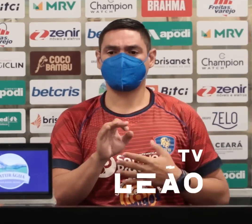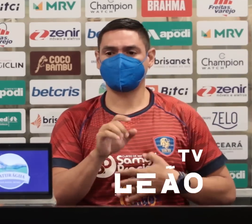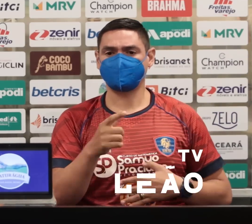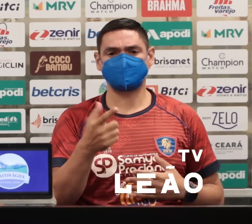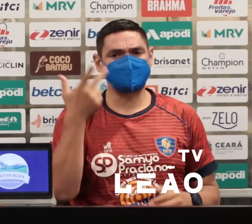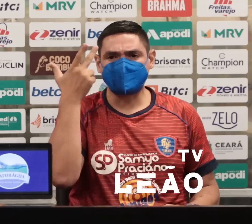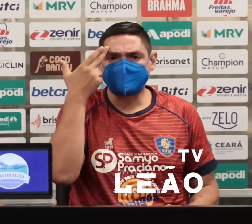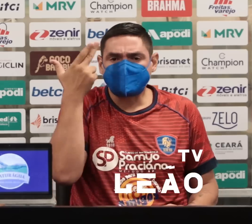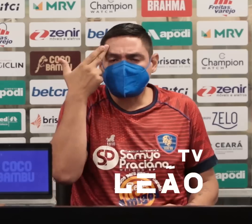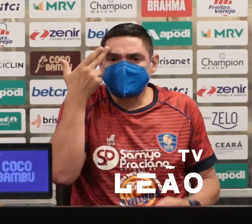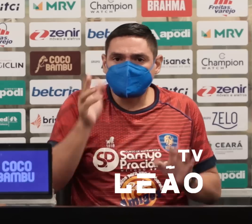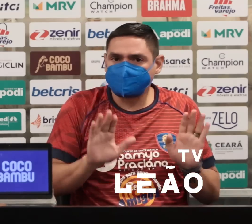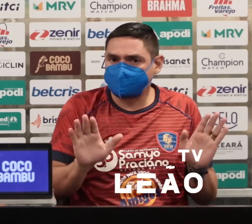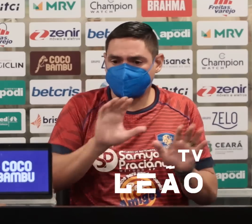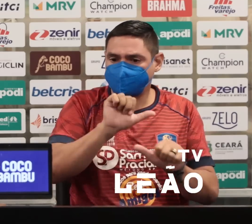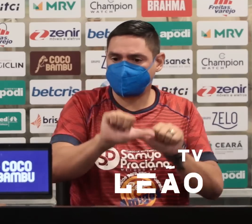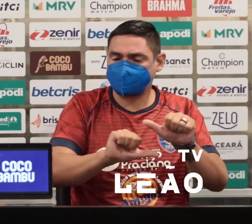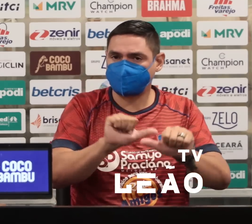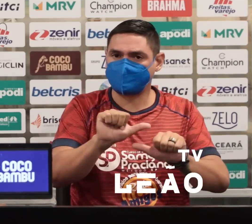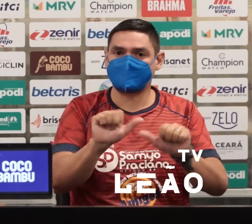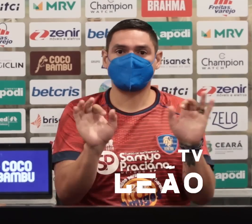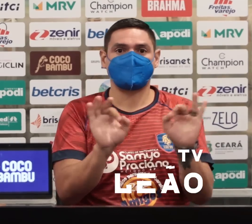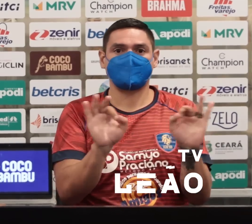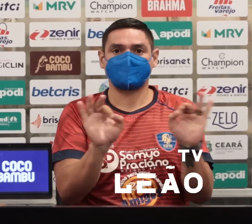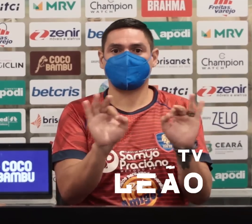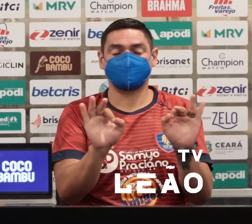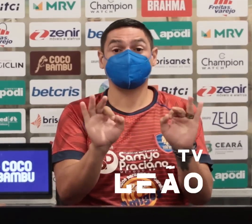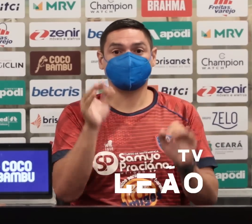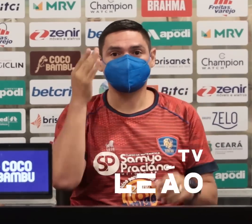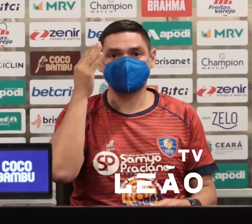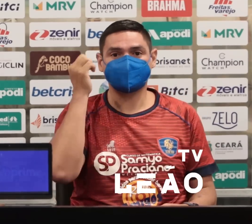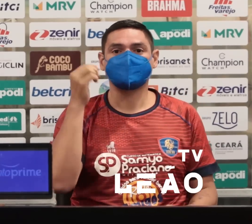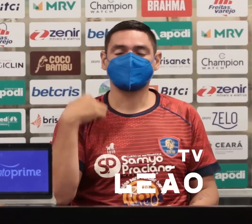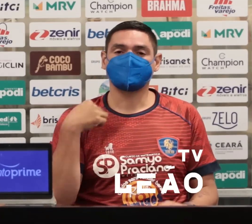no troca. Sabíamos que teníamos